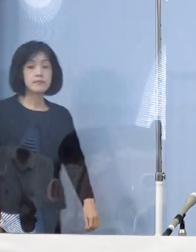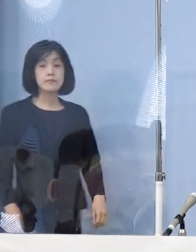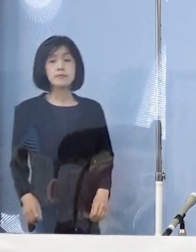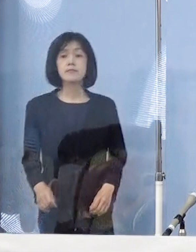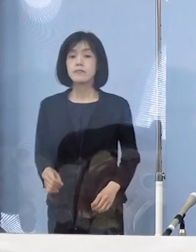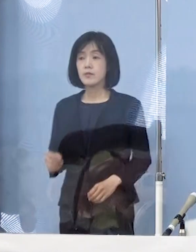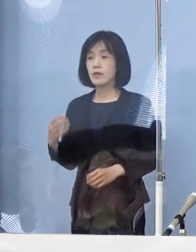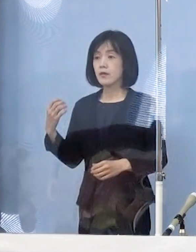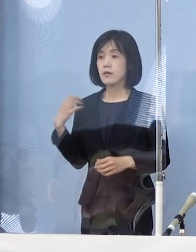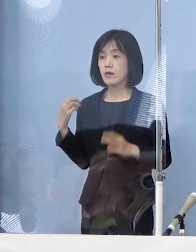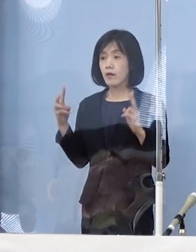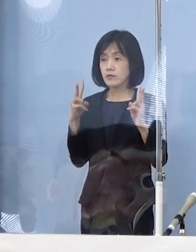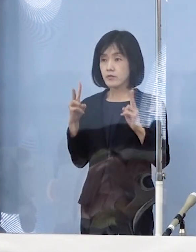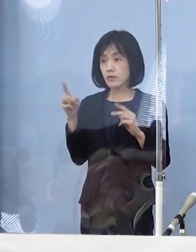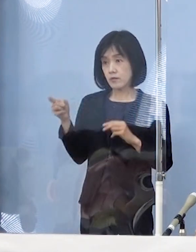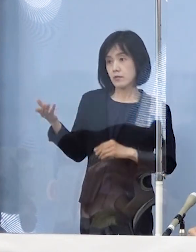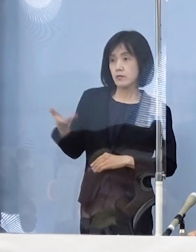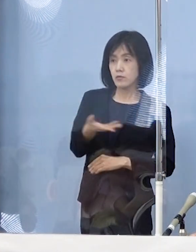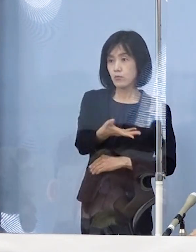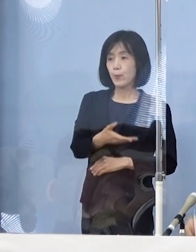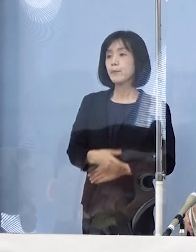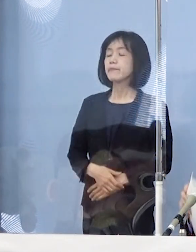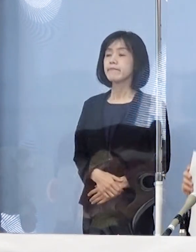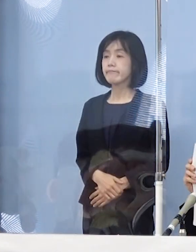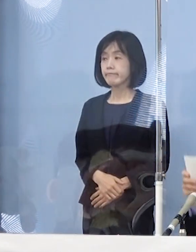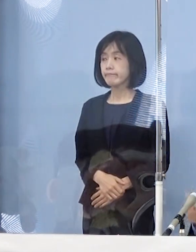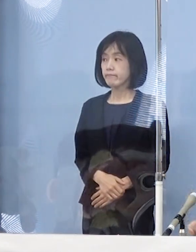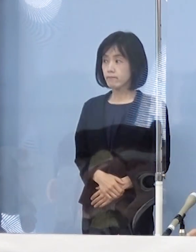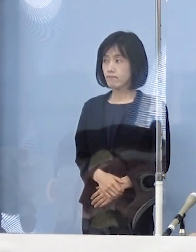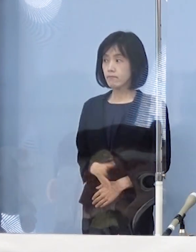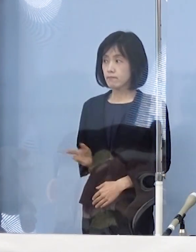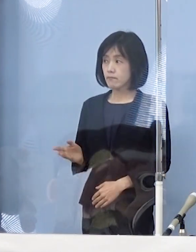それでは、関係者から質問させていただきまして、